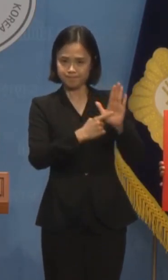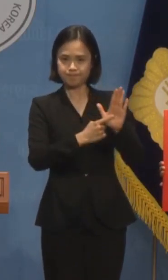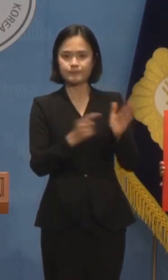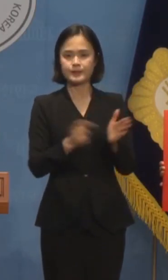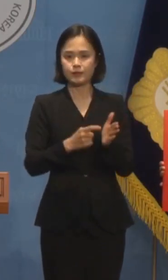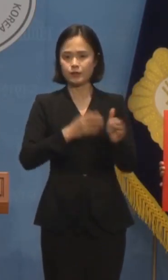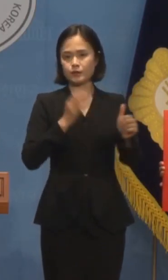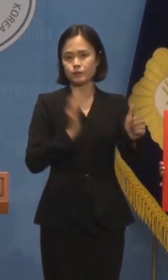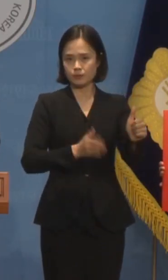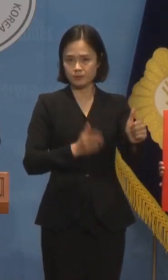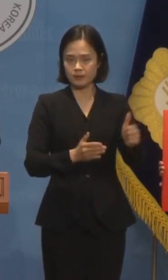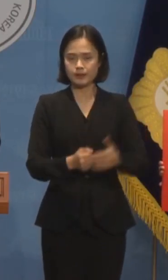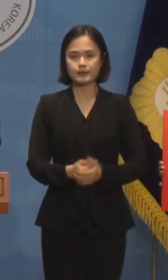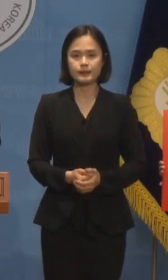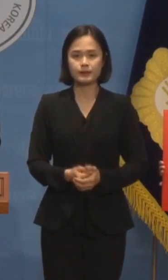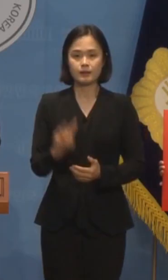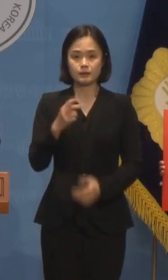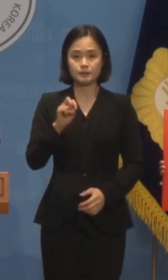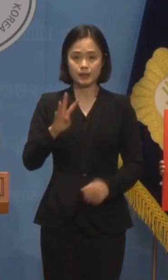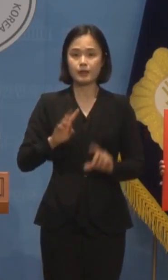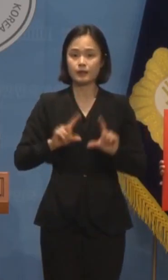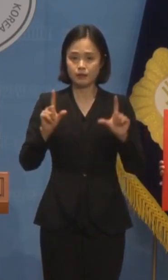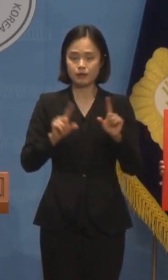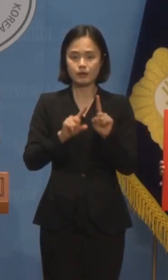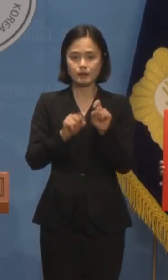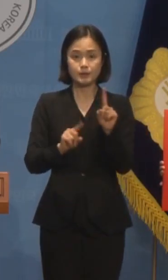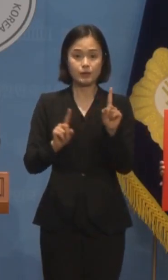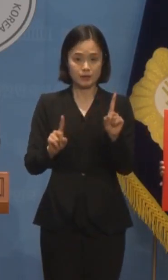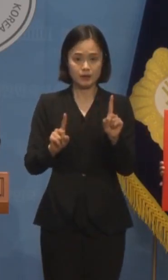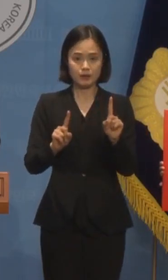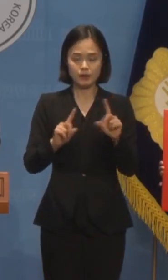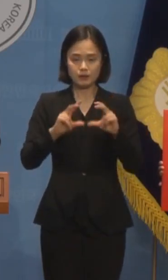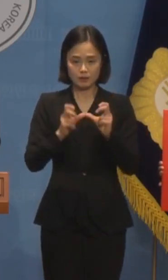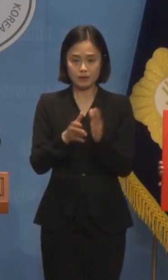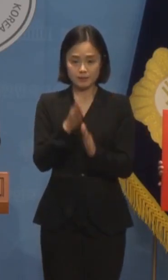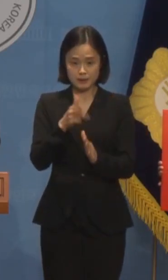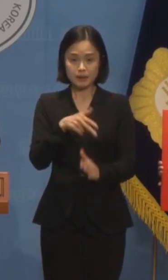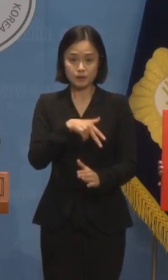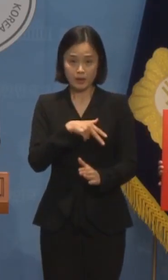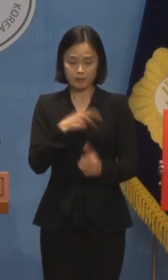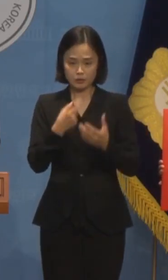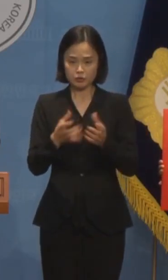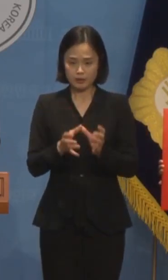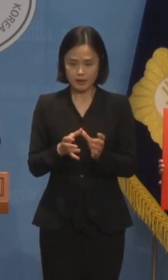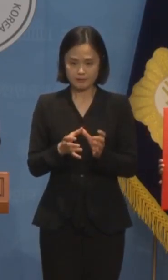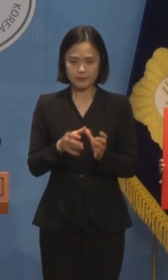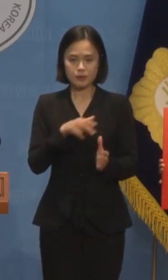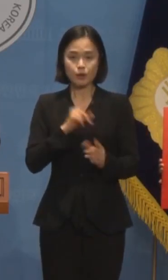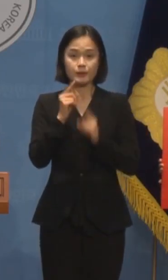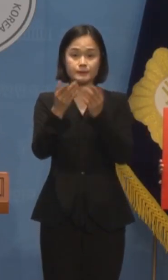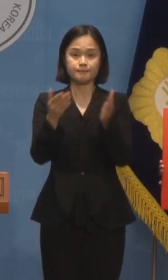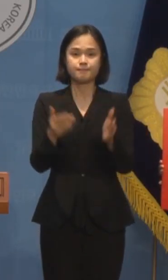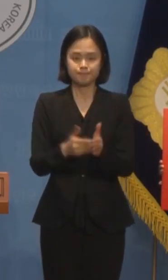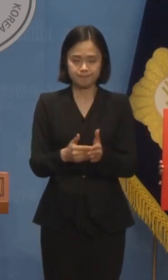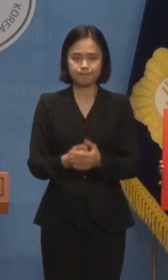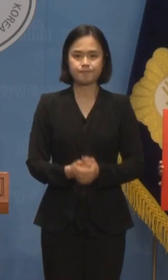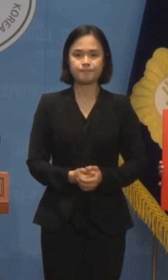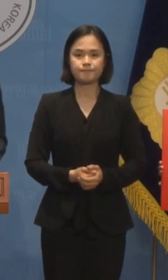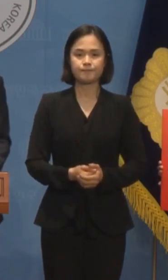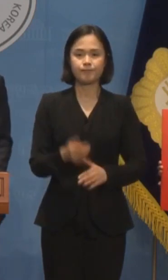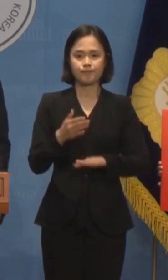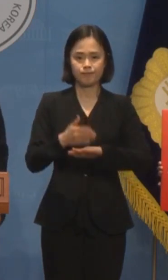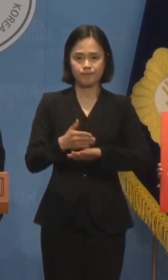촉구합니다. 2024년 11월 1일 성남시의회 더불어민주당 협의회였습니다. 감사합니다.